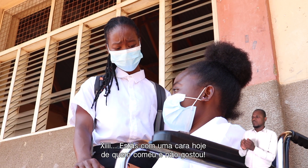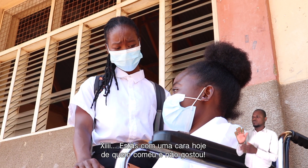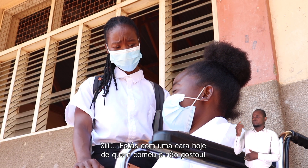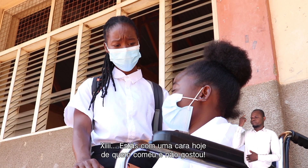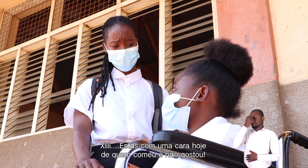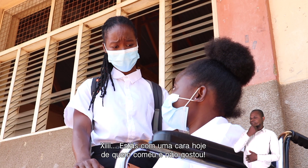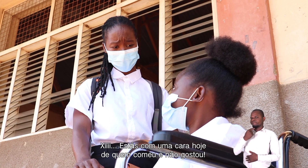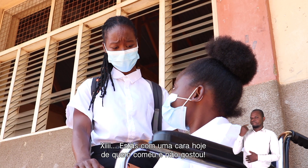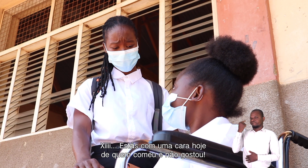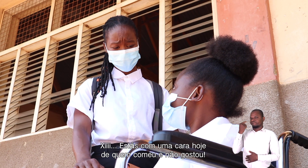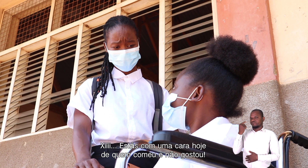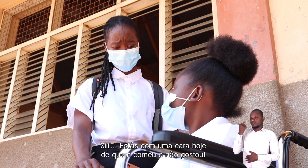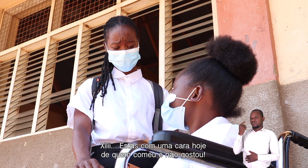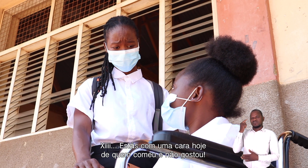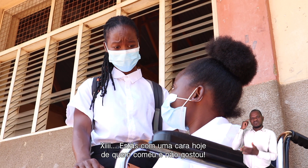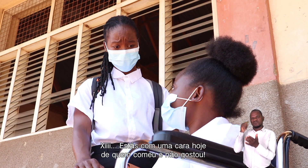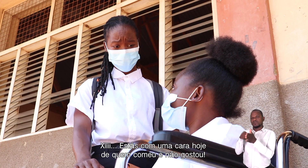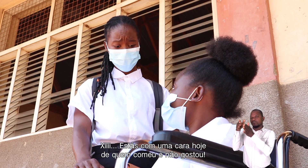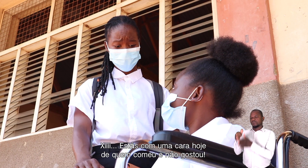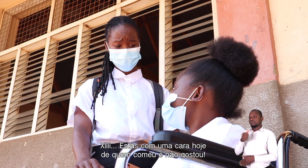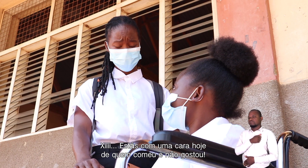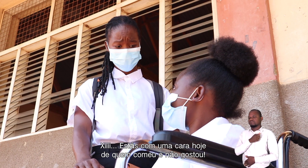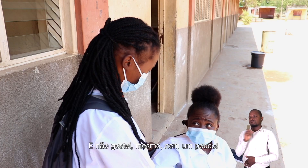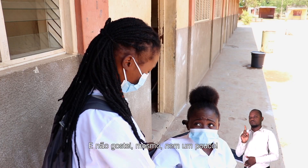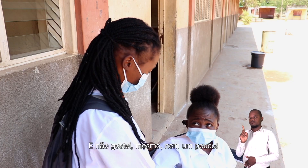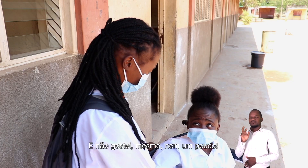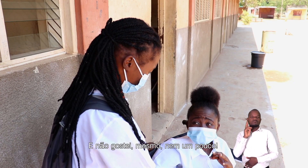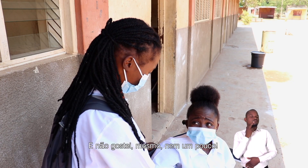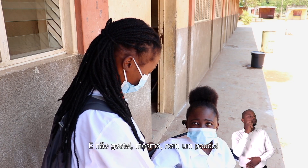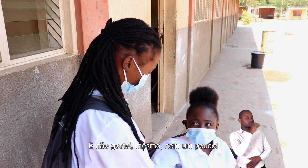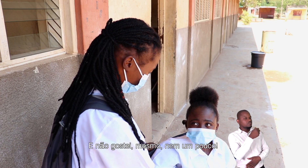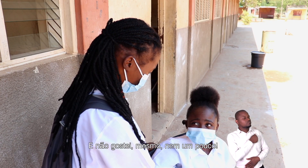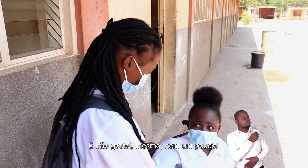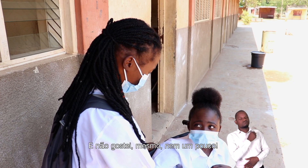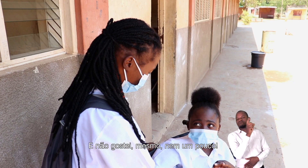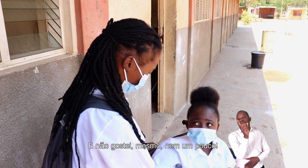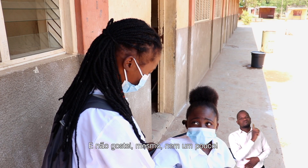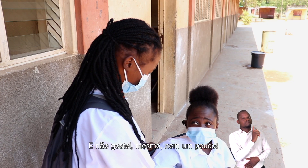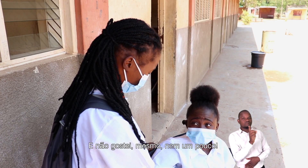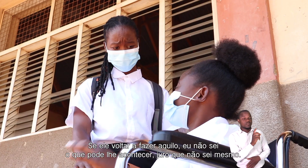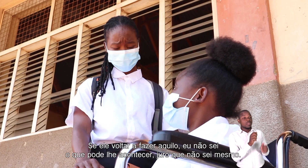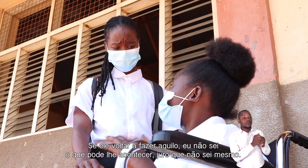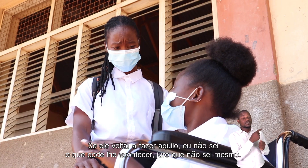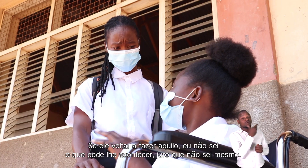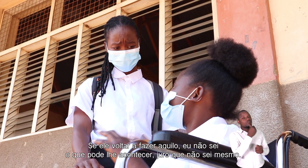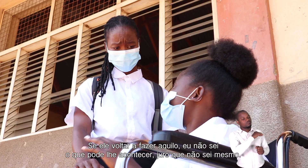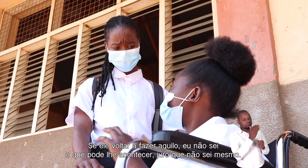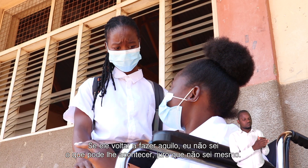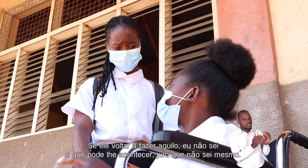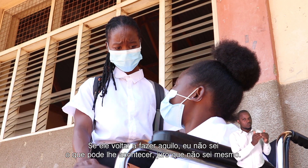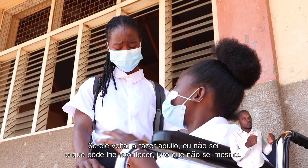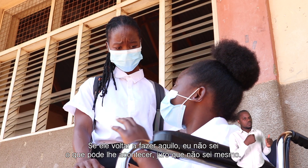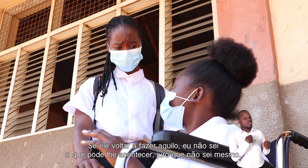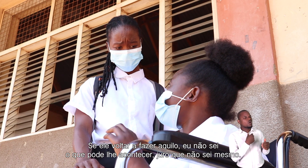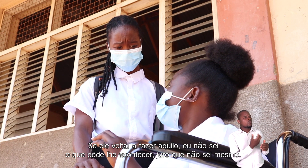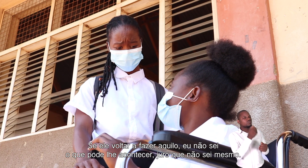Estás com uma cara hoje de quem comeu e não gostou. E não gostei mesmo, nem um pouco. Se ele voltar a fazer aquilo,